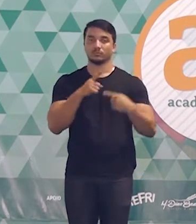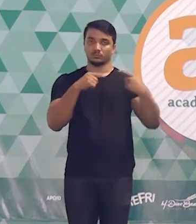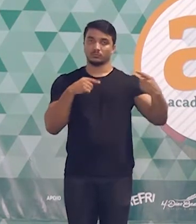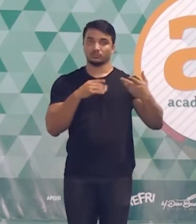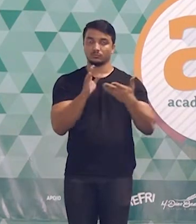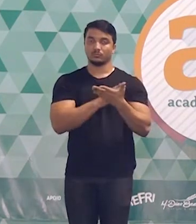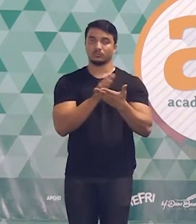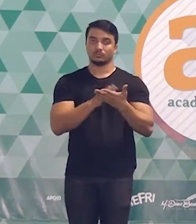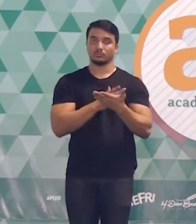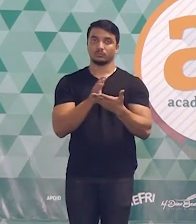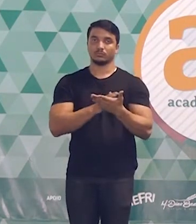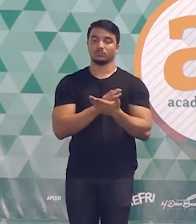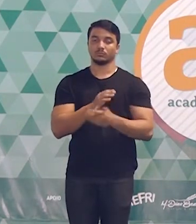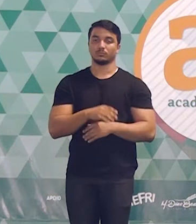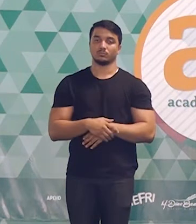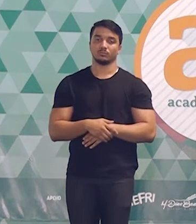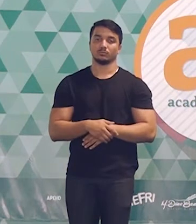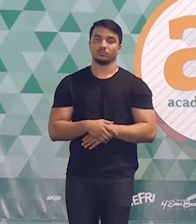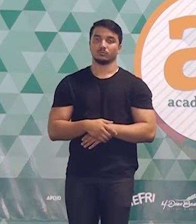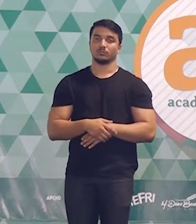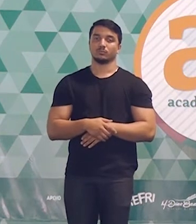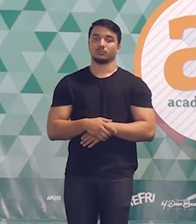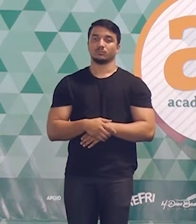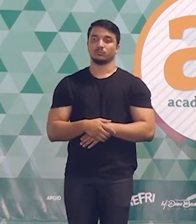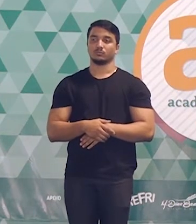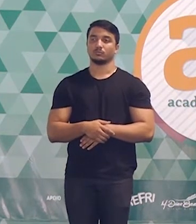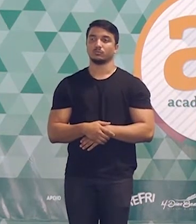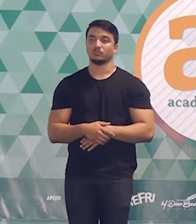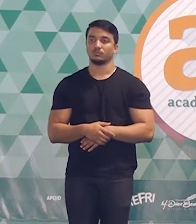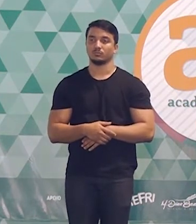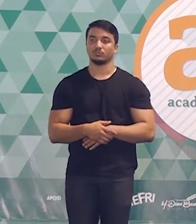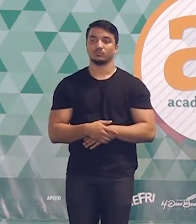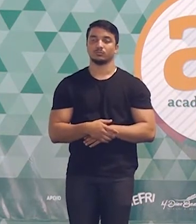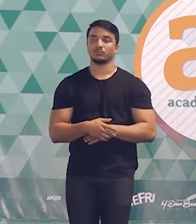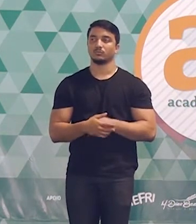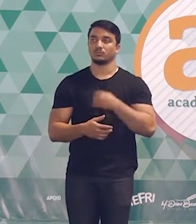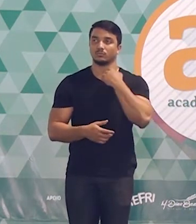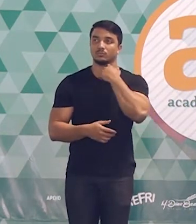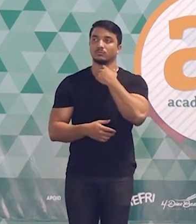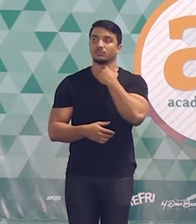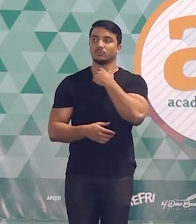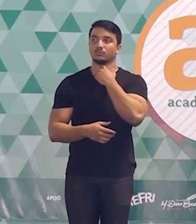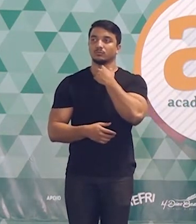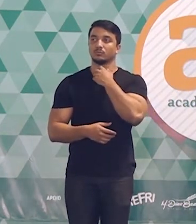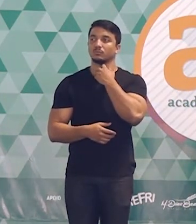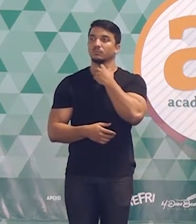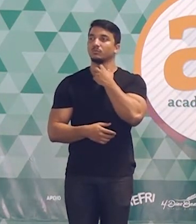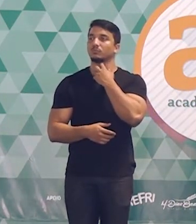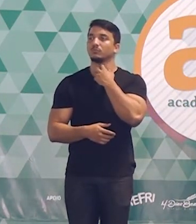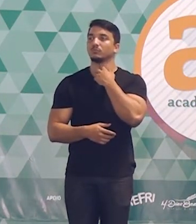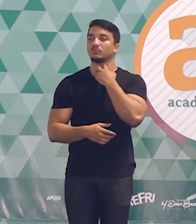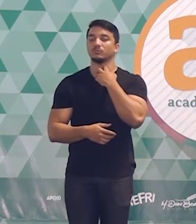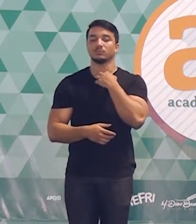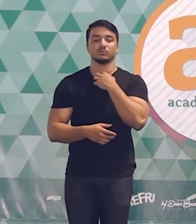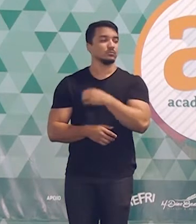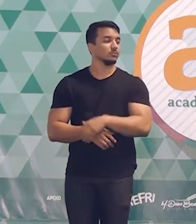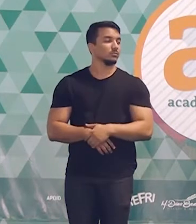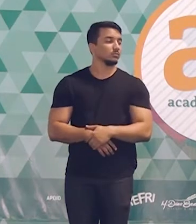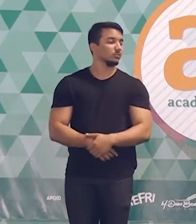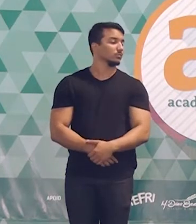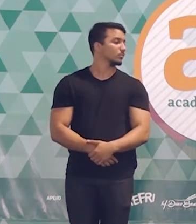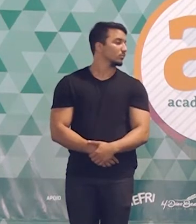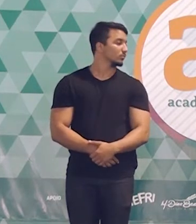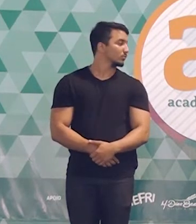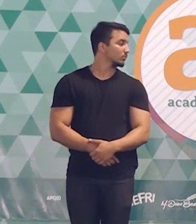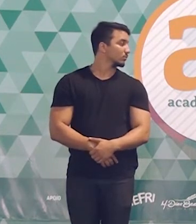inoxidável apostila. Vamos lá. Vamos passar aqui. É para passar, né? Cadê?